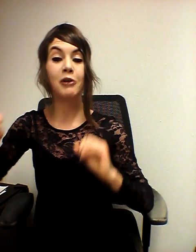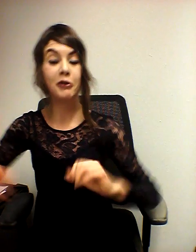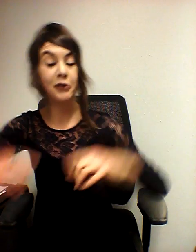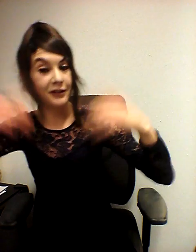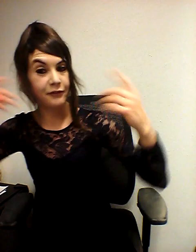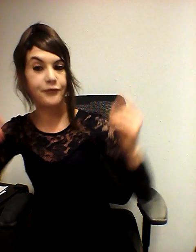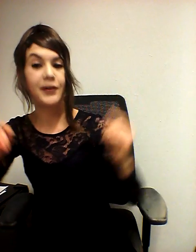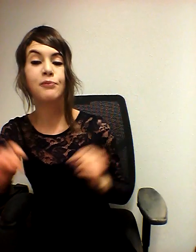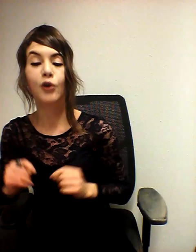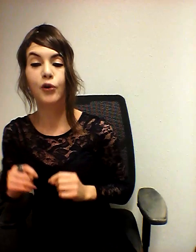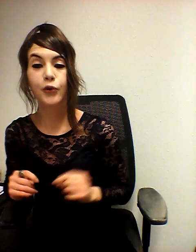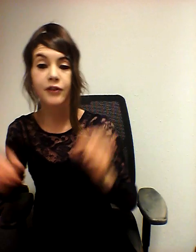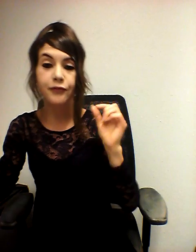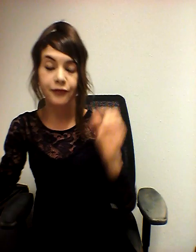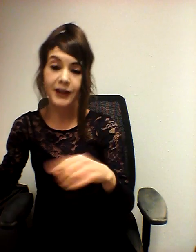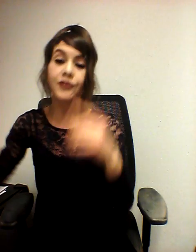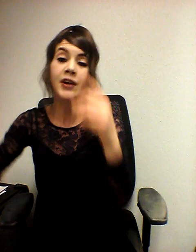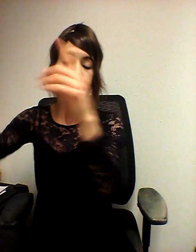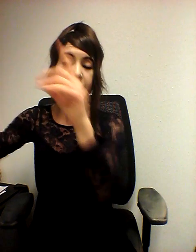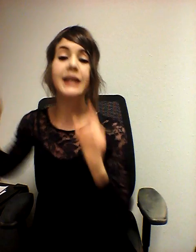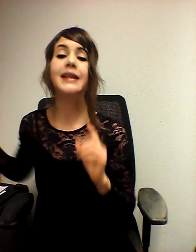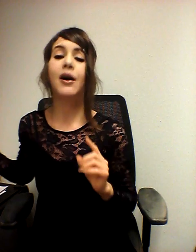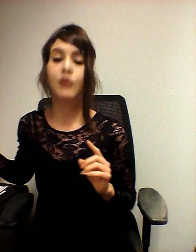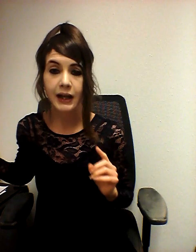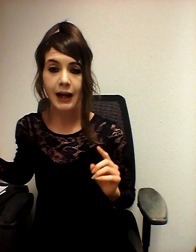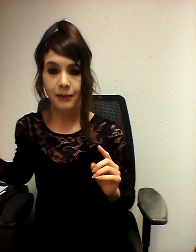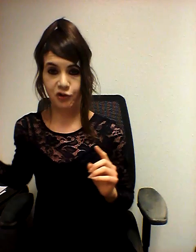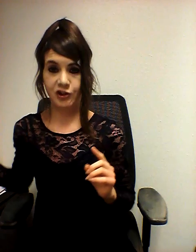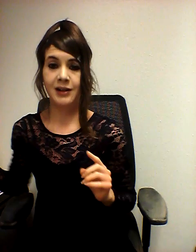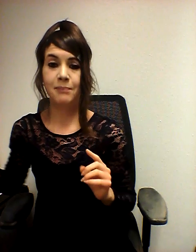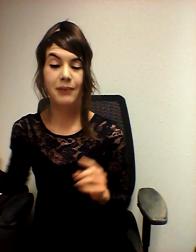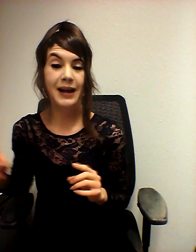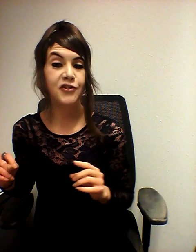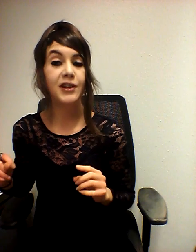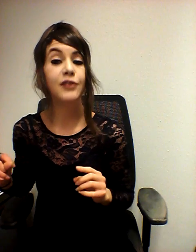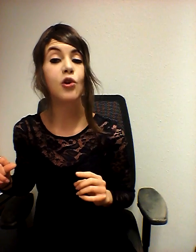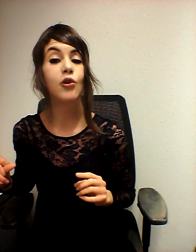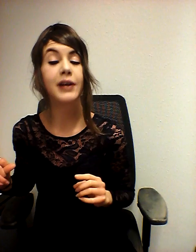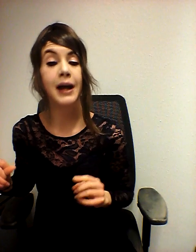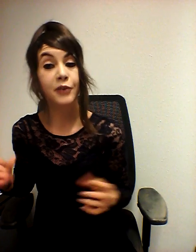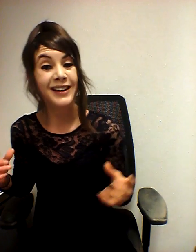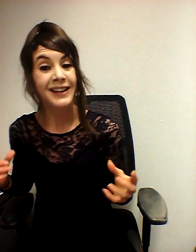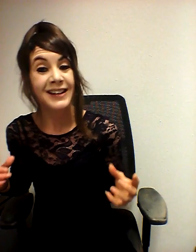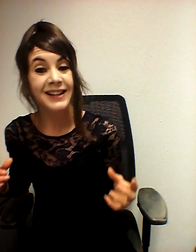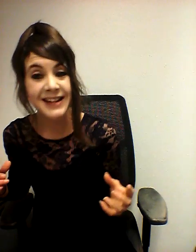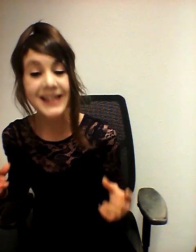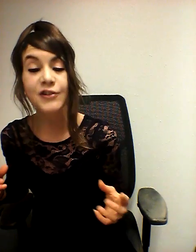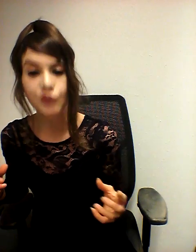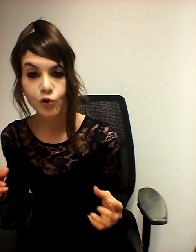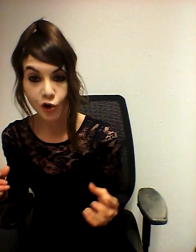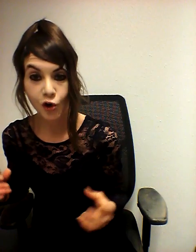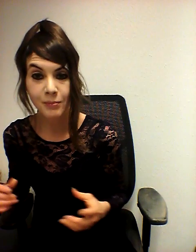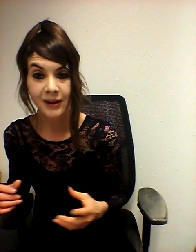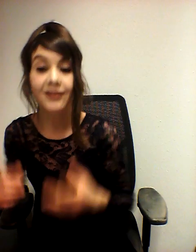moleculen vetmoleculen vind in jouw lichaamscellen plaats in de zogenaamde lysosomen